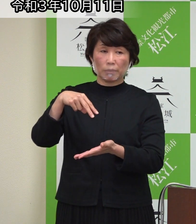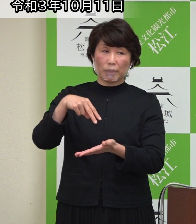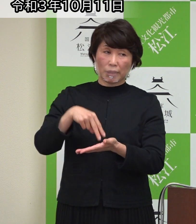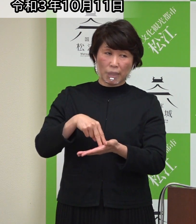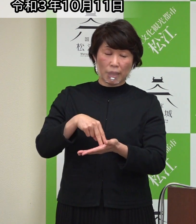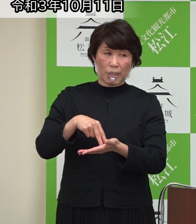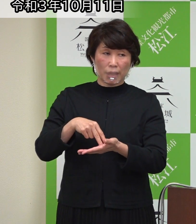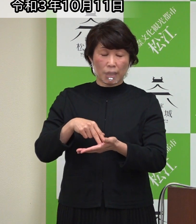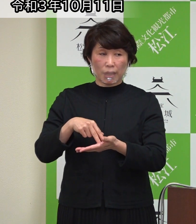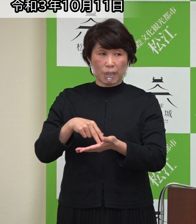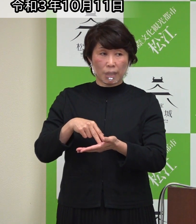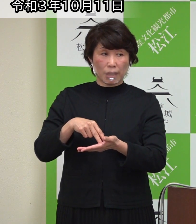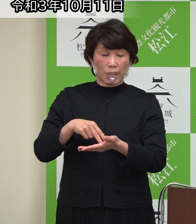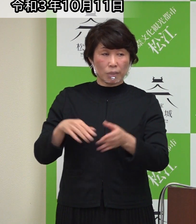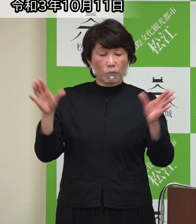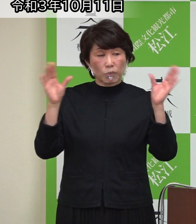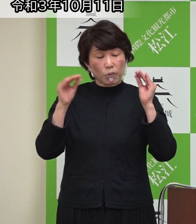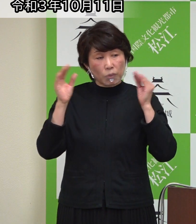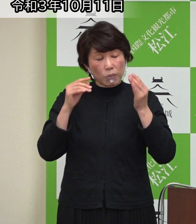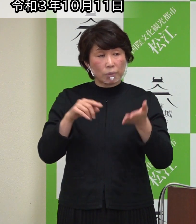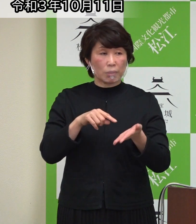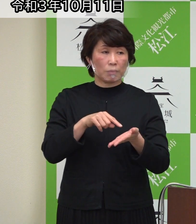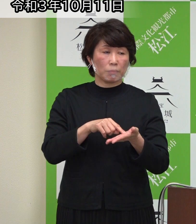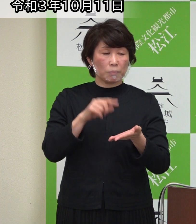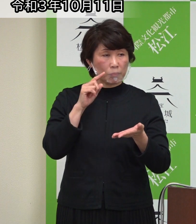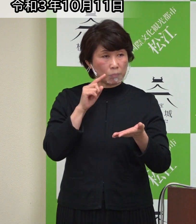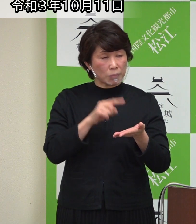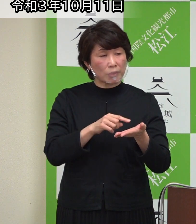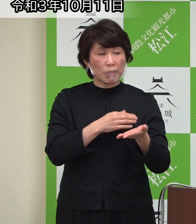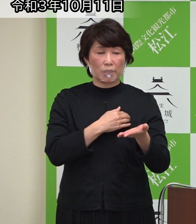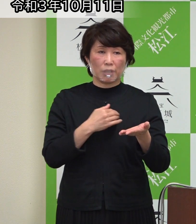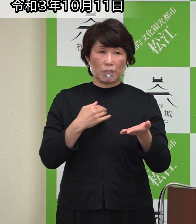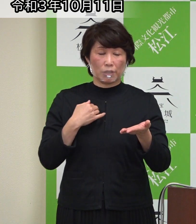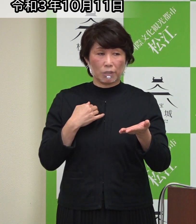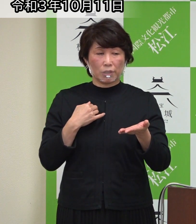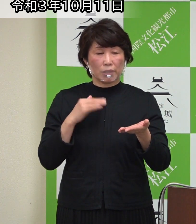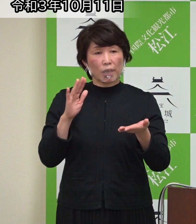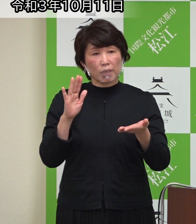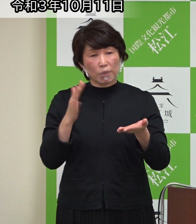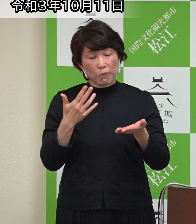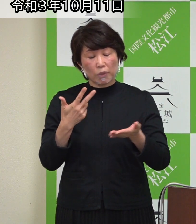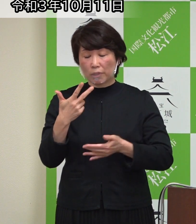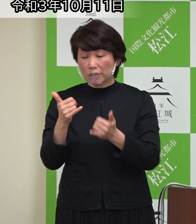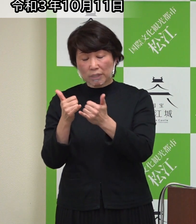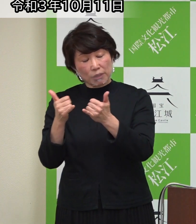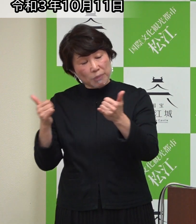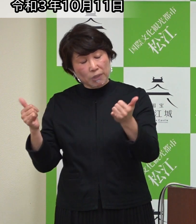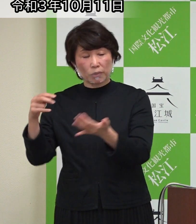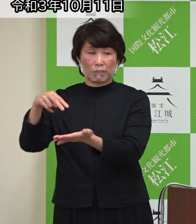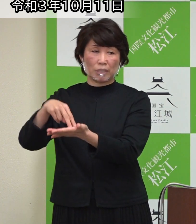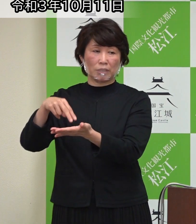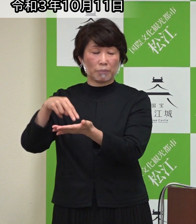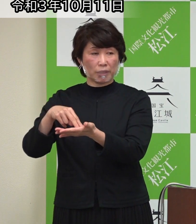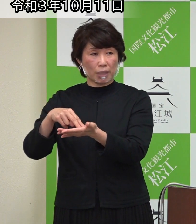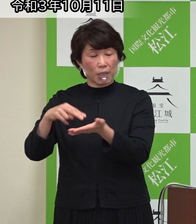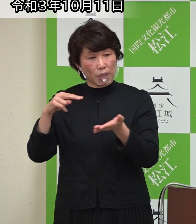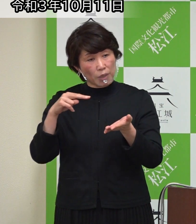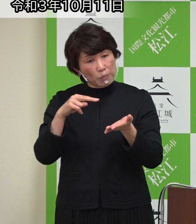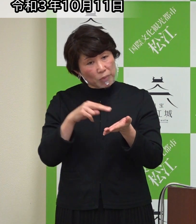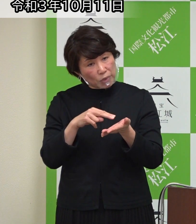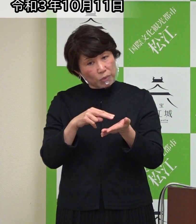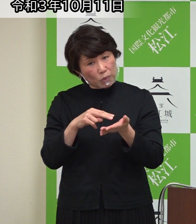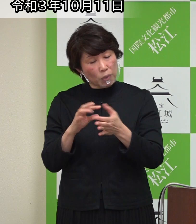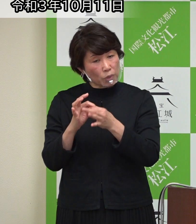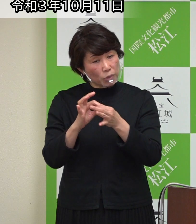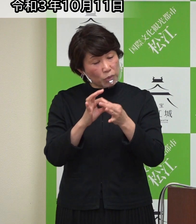というか便利に使わせていただいているんですけど、一松江市民として見たときにこう継続してフォローしたいかっ